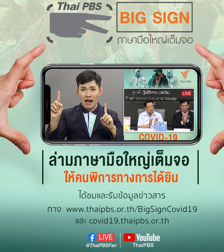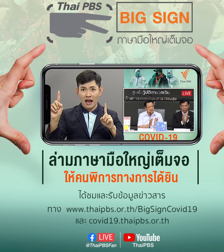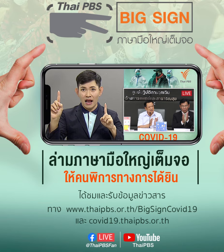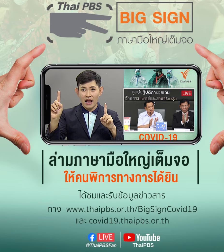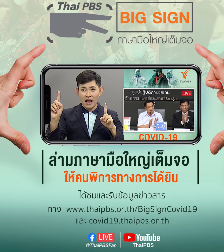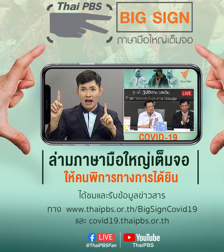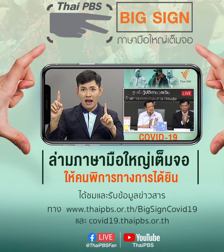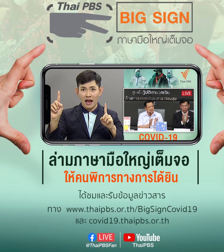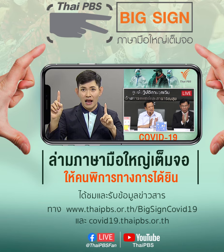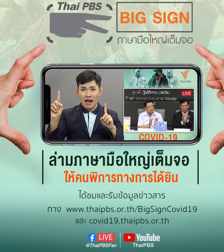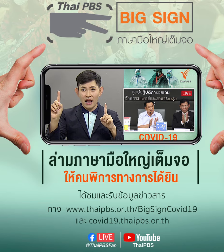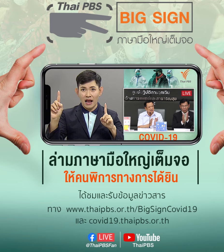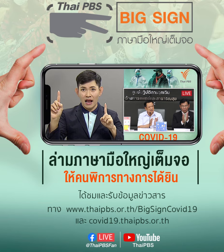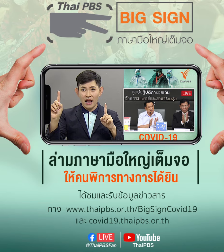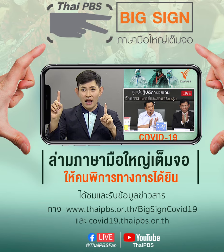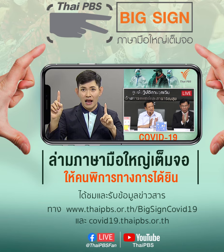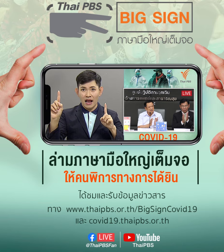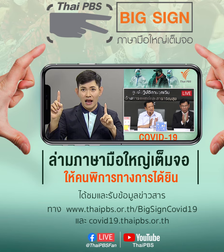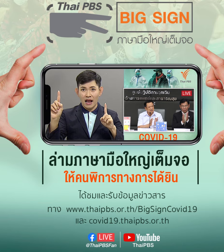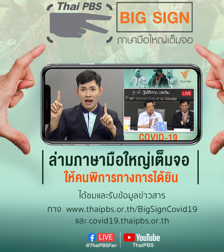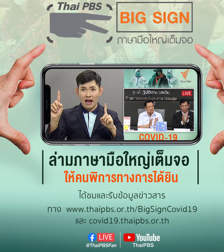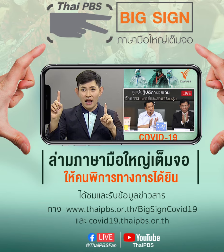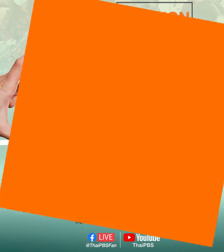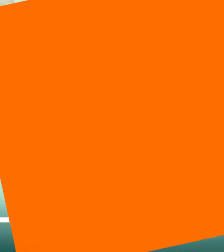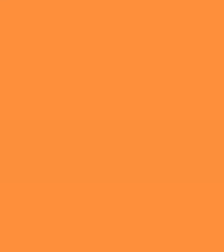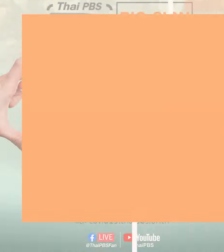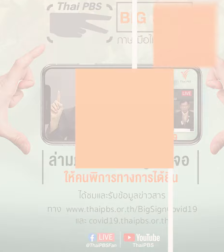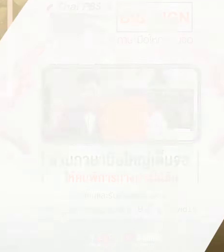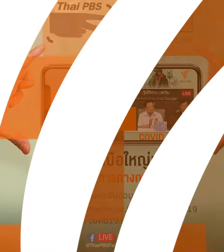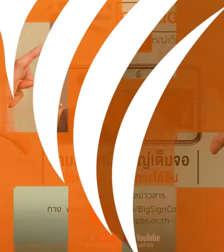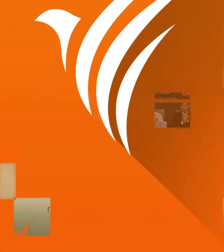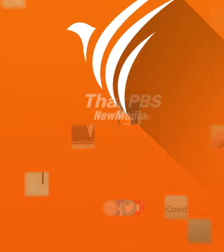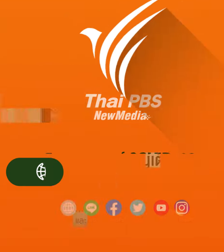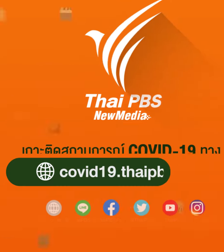www.thaipbs.or.th/bigsidecovid19 และ covid19.thaipbs.or.th